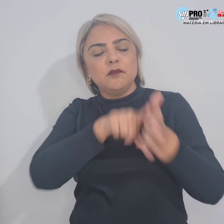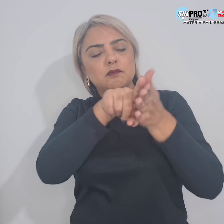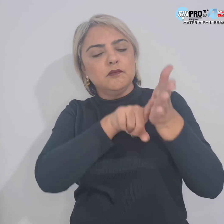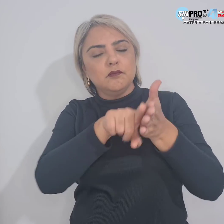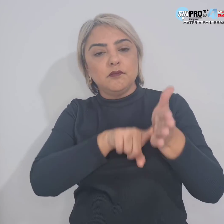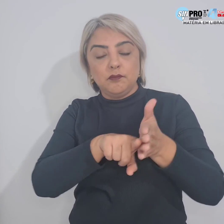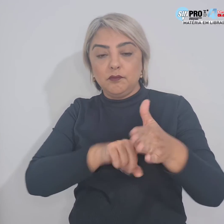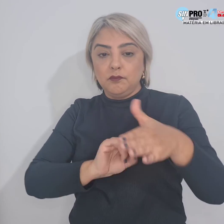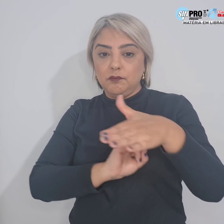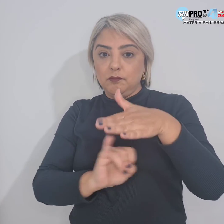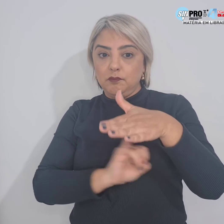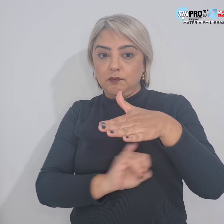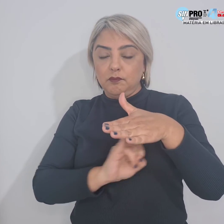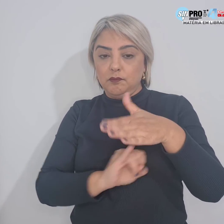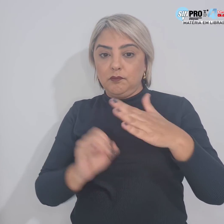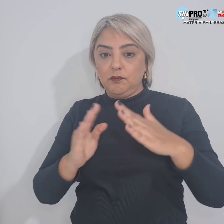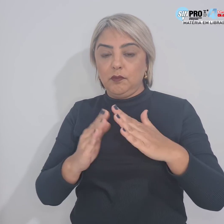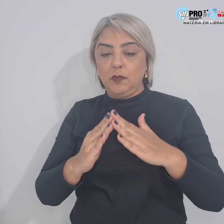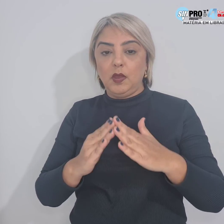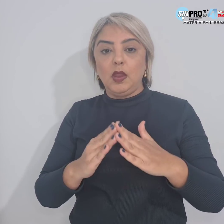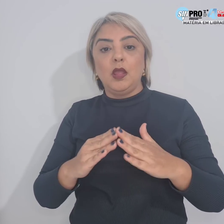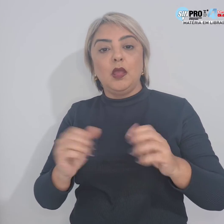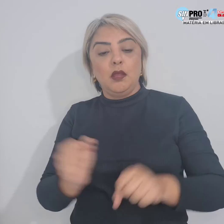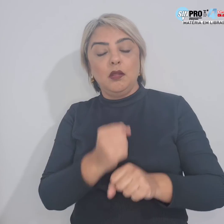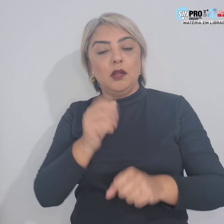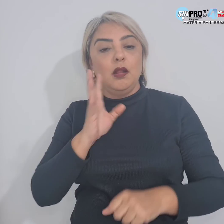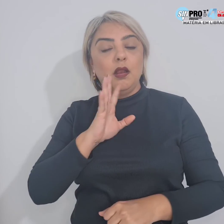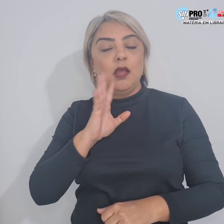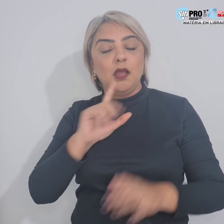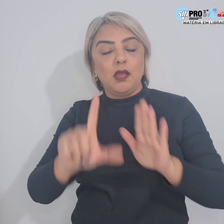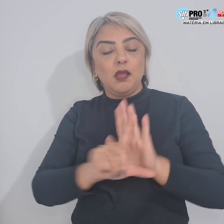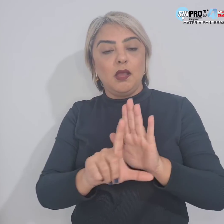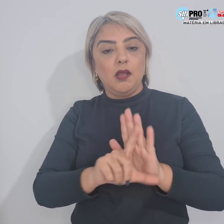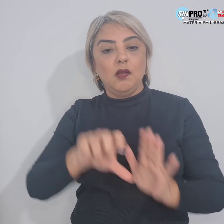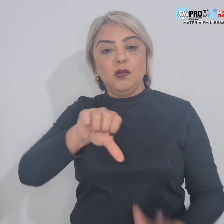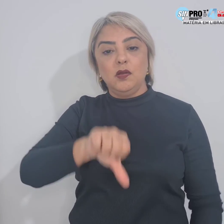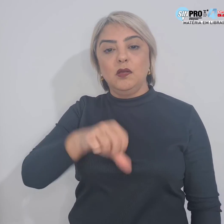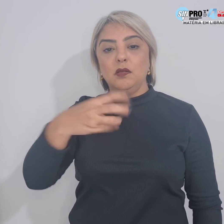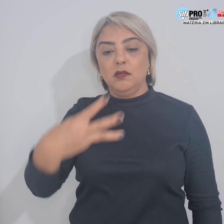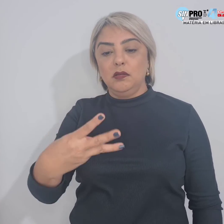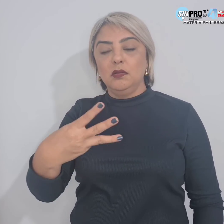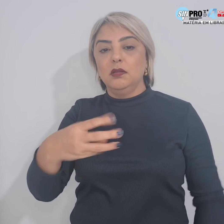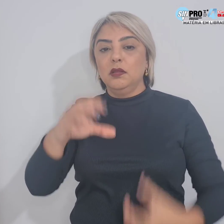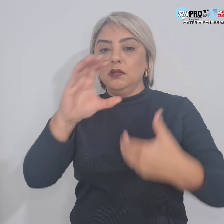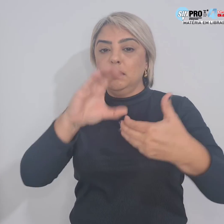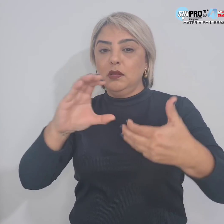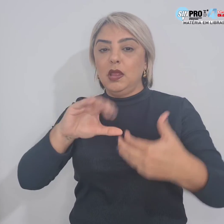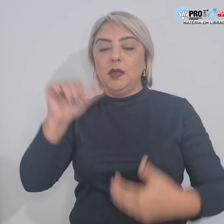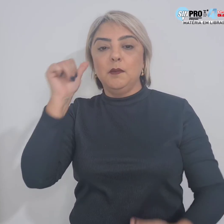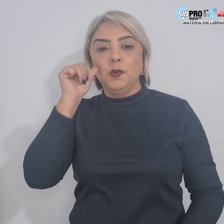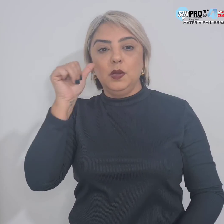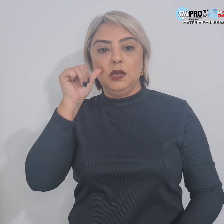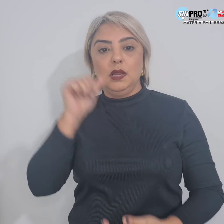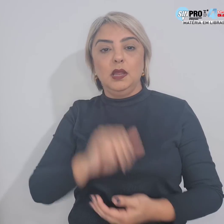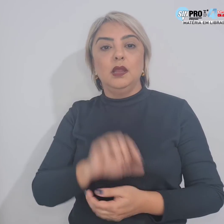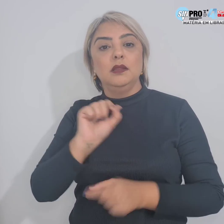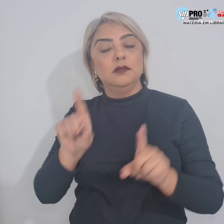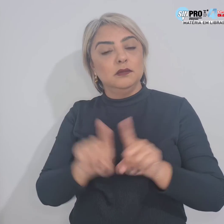Levantamento do Instituto Doméstica Legal indica que 93% da categoria é mulher, sendo